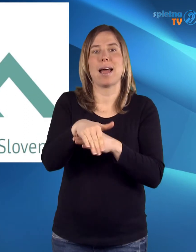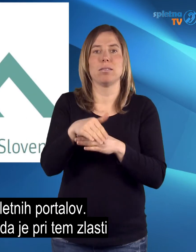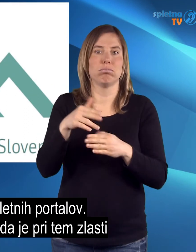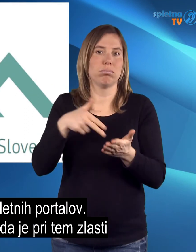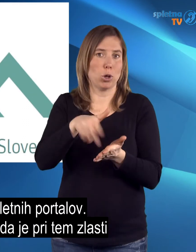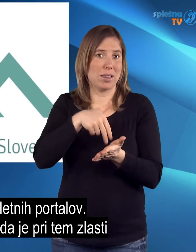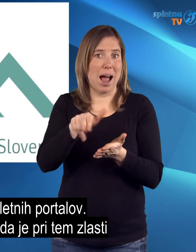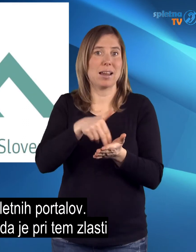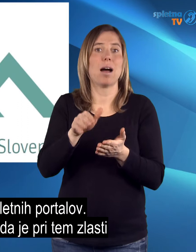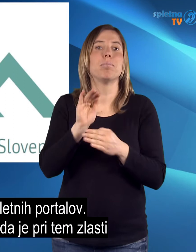portalov.